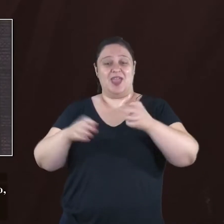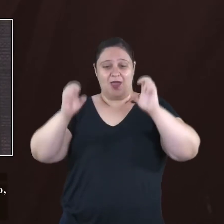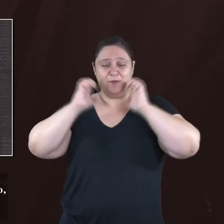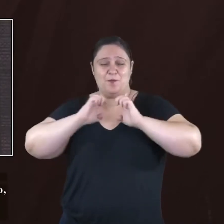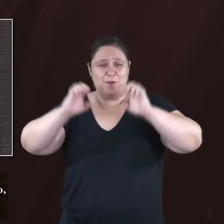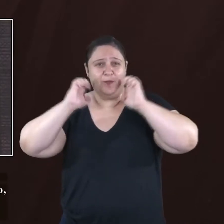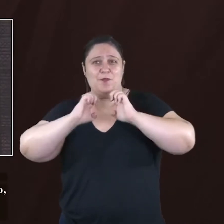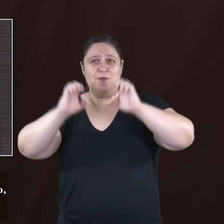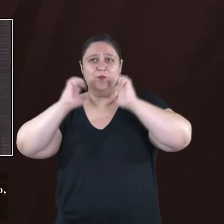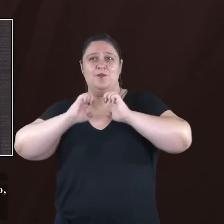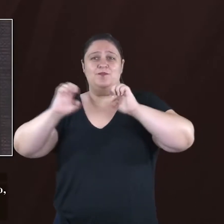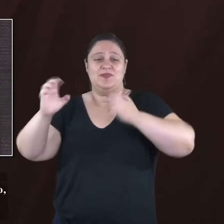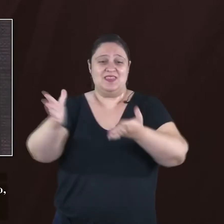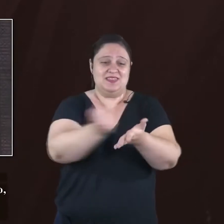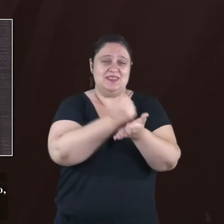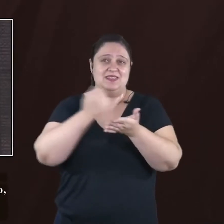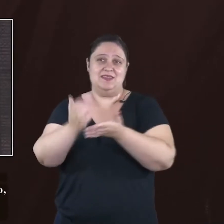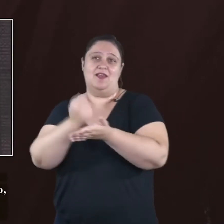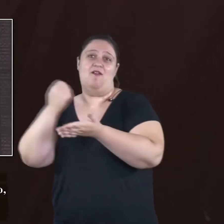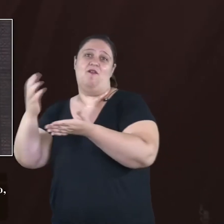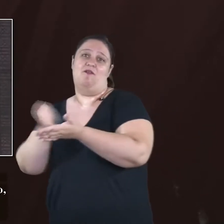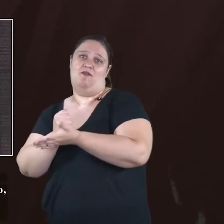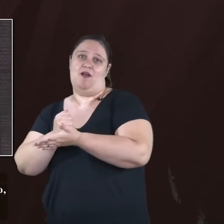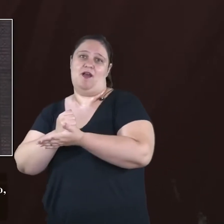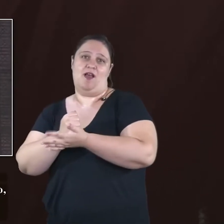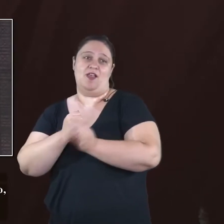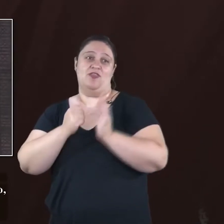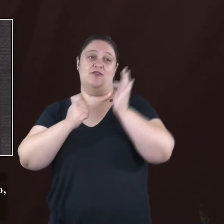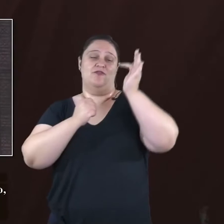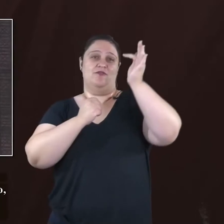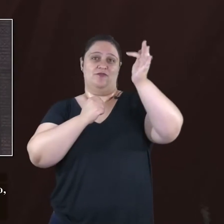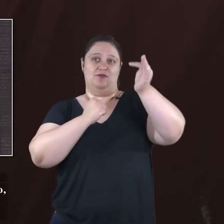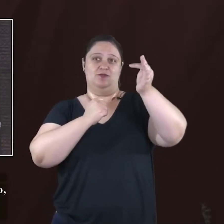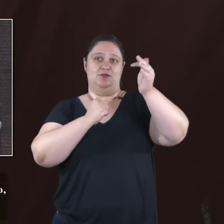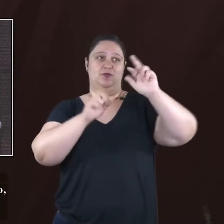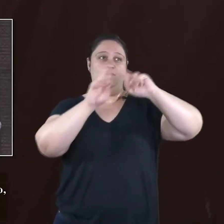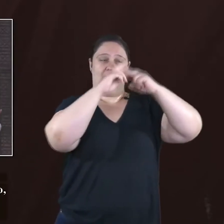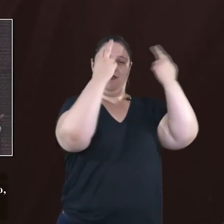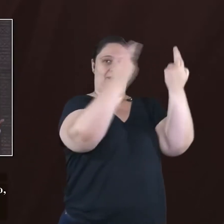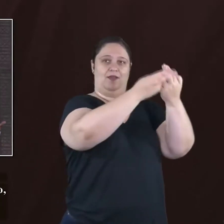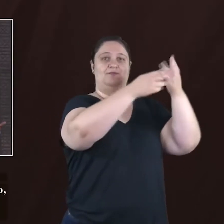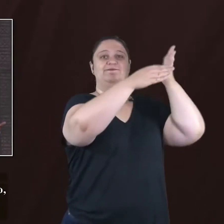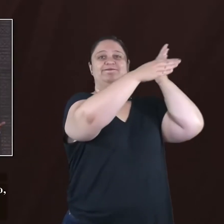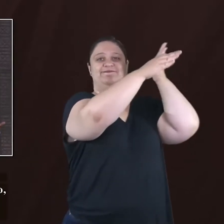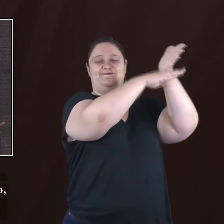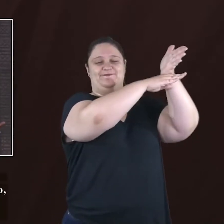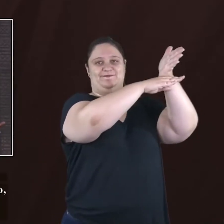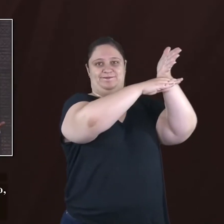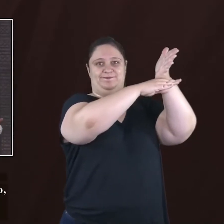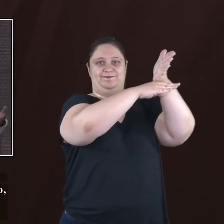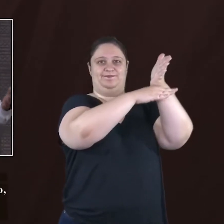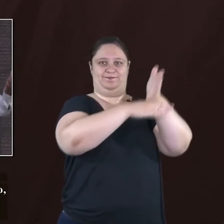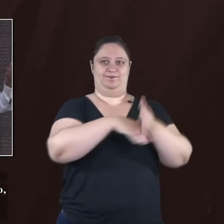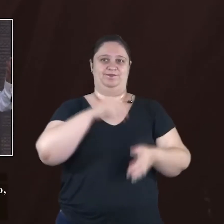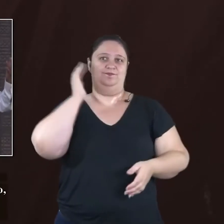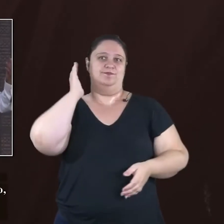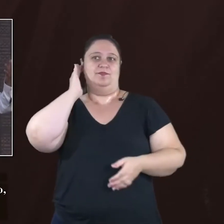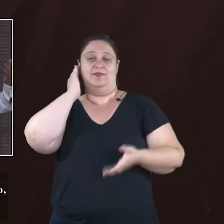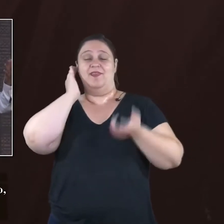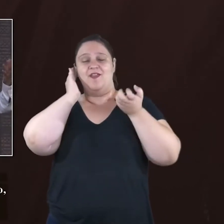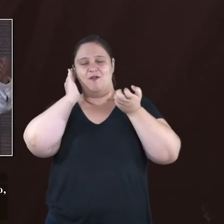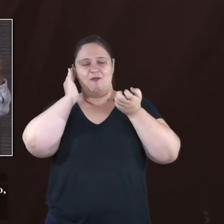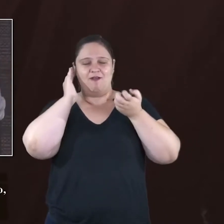eu mesmo a ser desqualificado. Irmãos, essa atitude é louvável. Eu quero esse